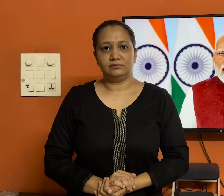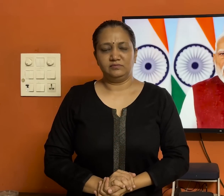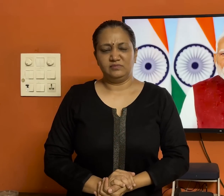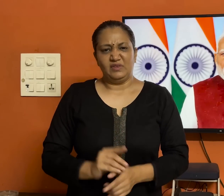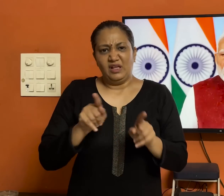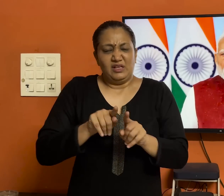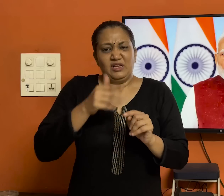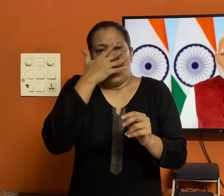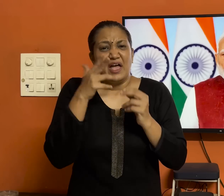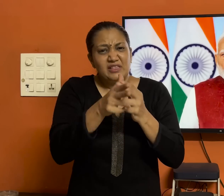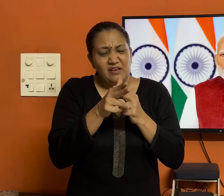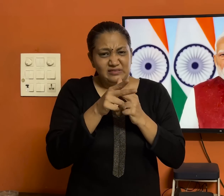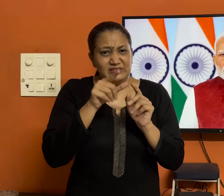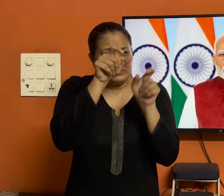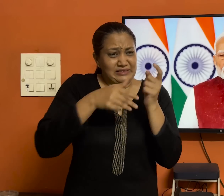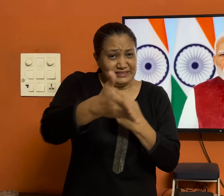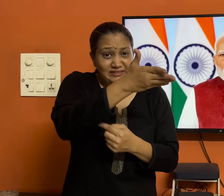हमने आतंकवादियों को